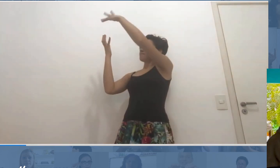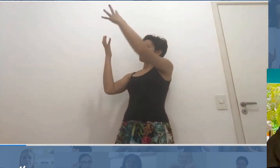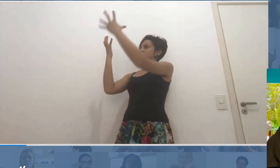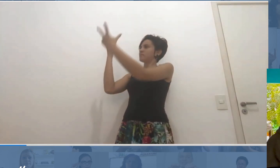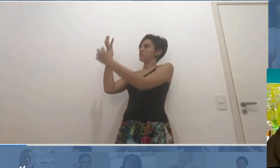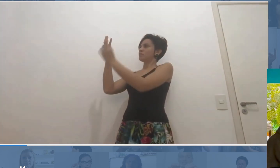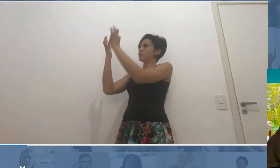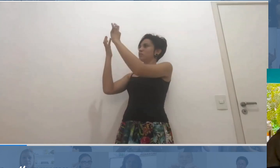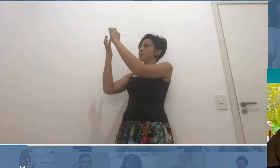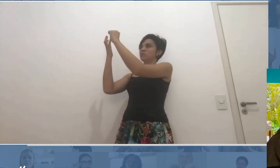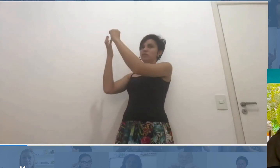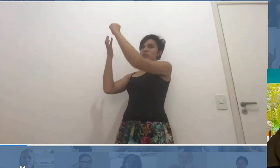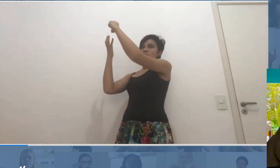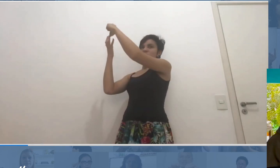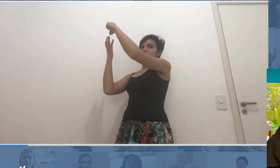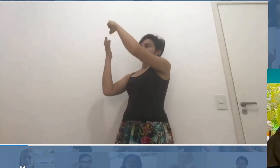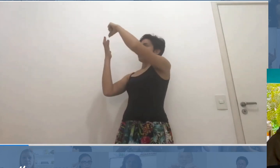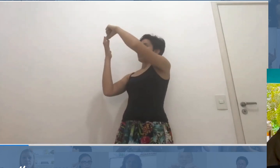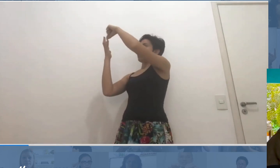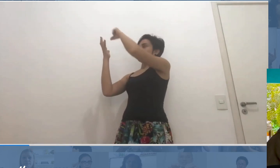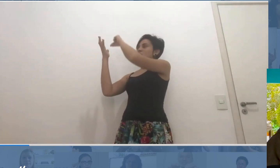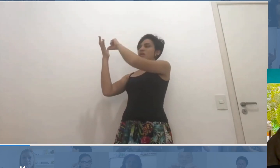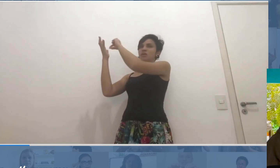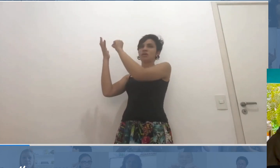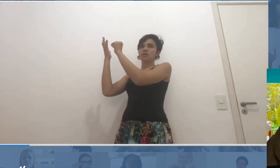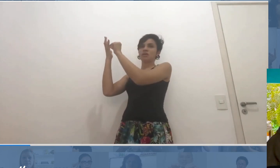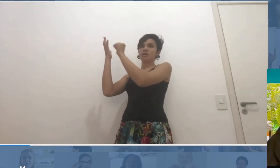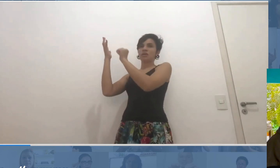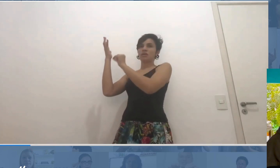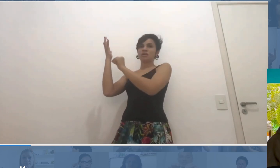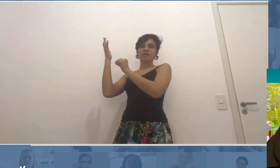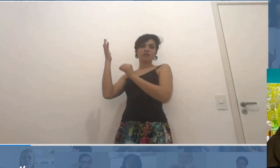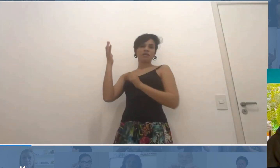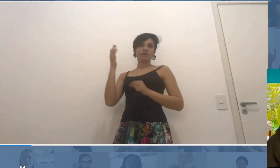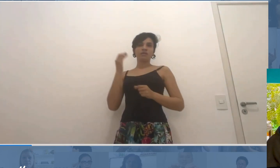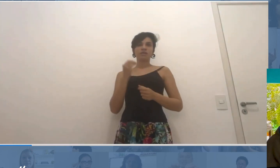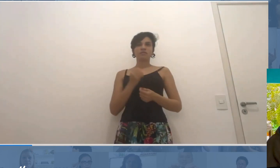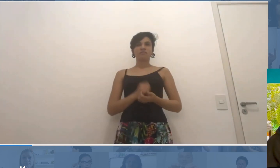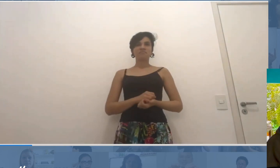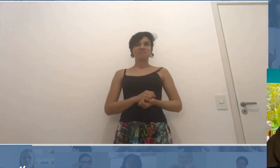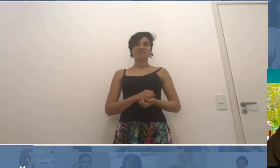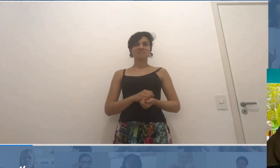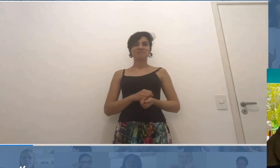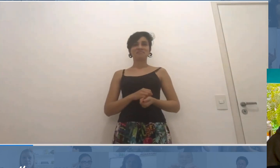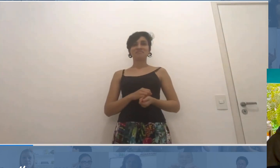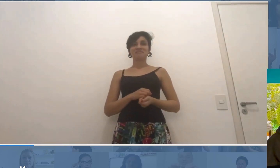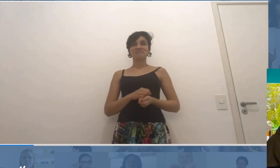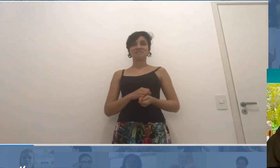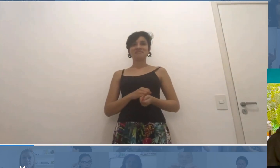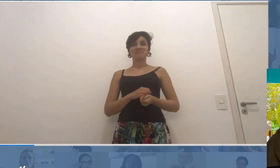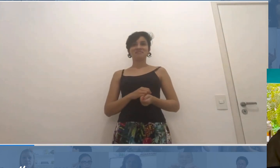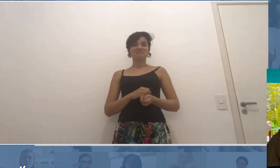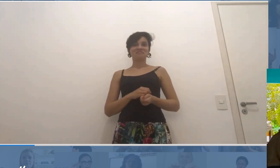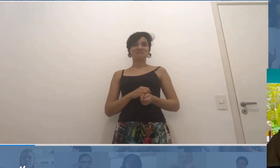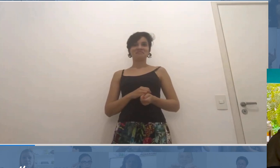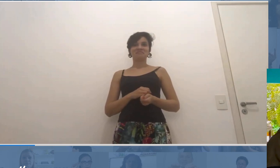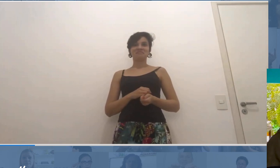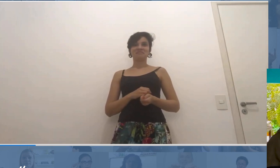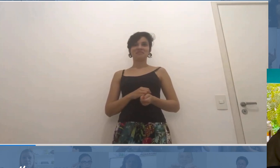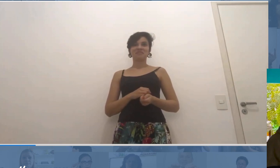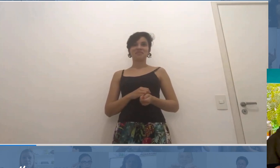Aí ela começou o vídeo, né? Beleza. Tá indo bem. Tá descrevendo a árvore ali, com os frutos. Já não consegue